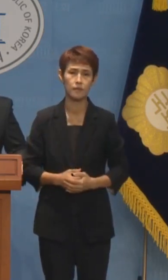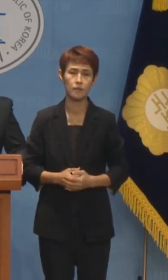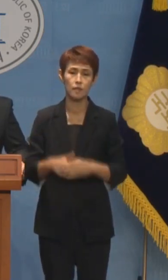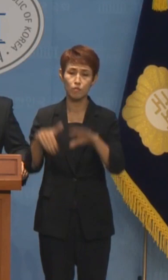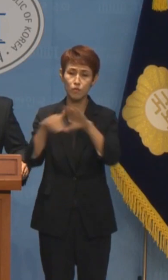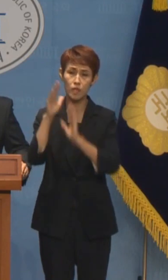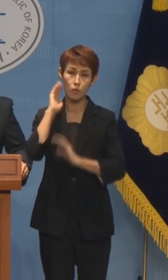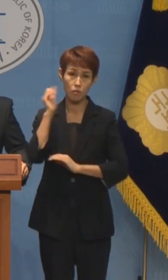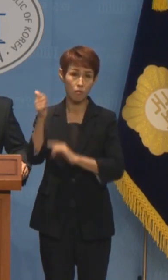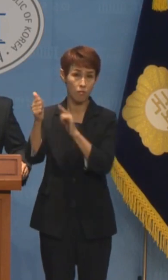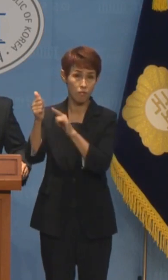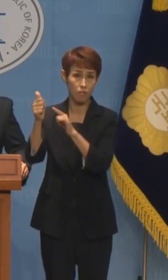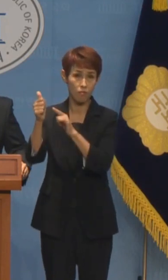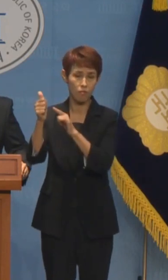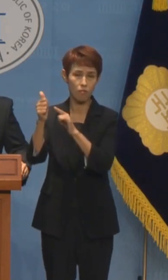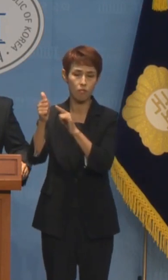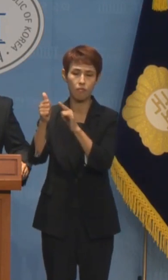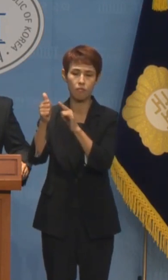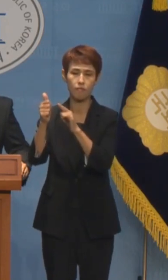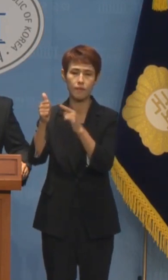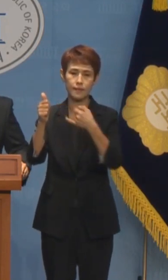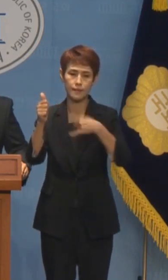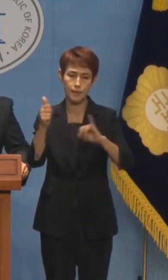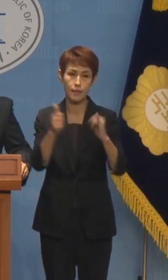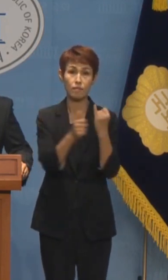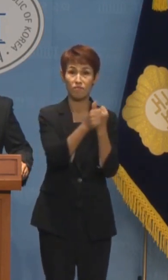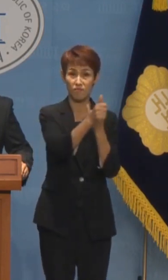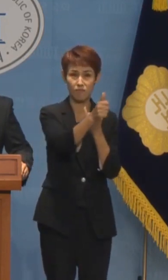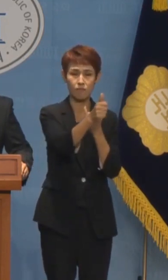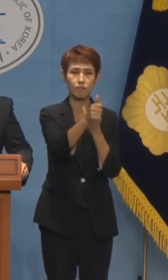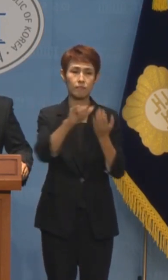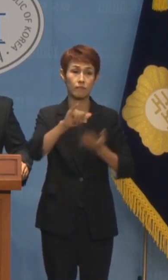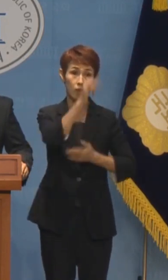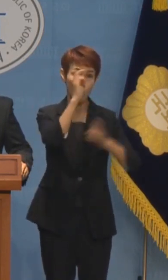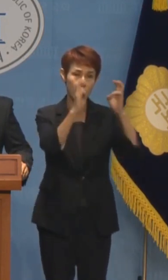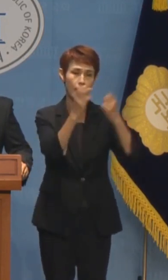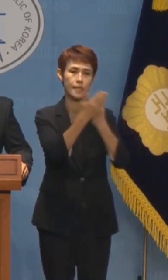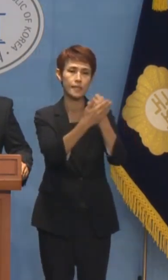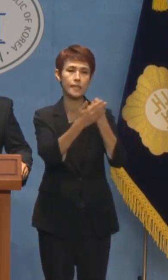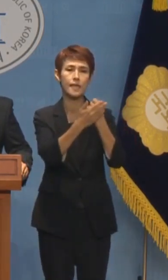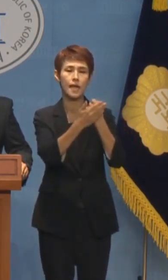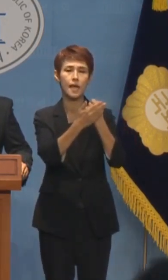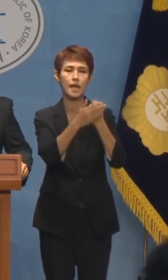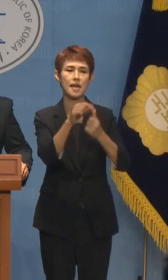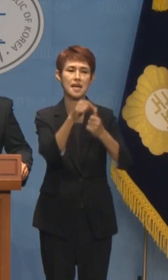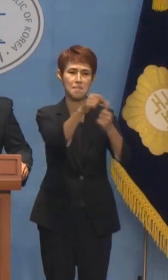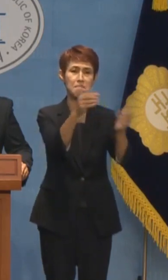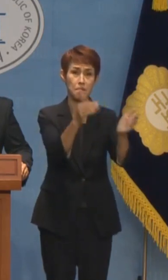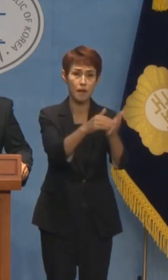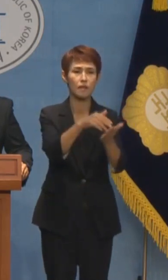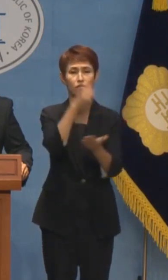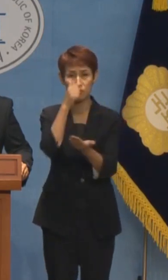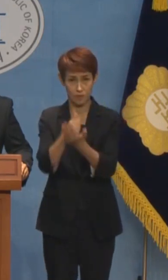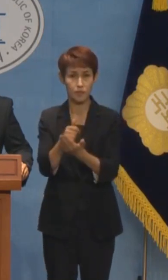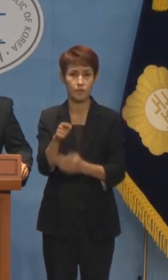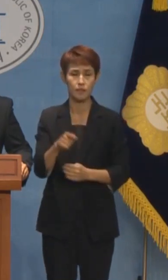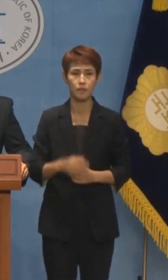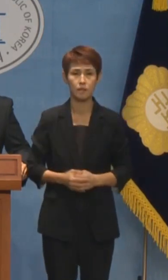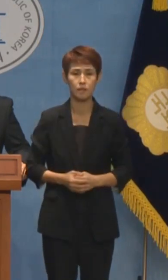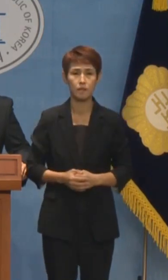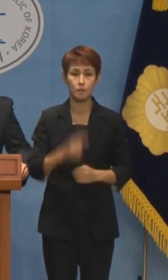대통령의 전 사위가 이스타 항공사에 특해 채용되었다는 혐의입니다